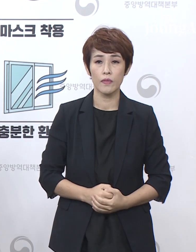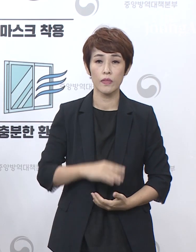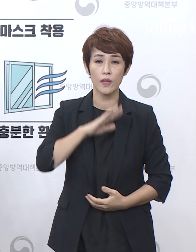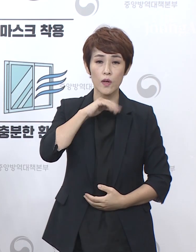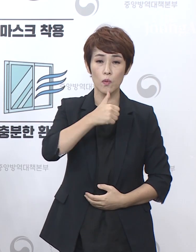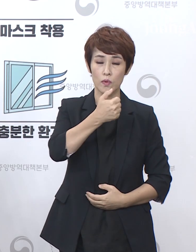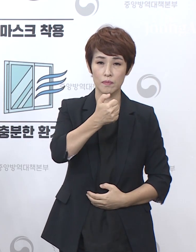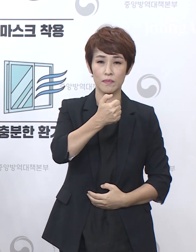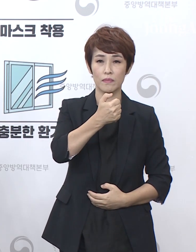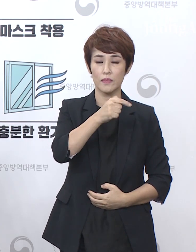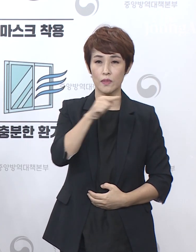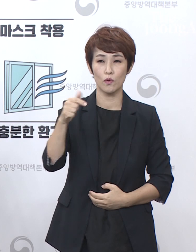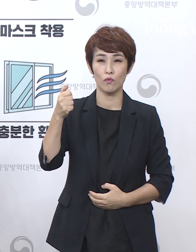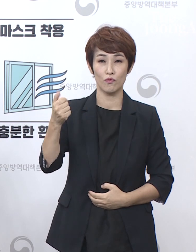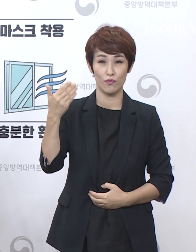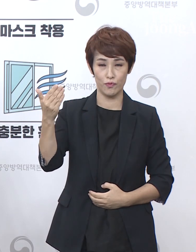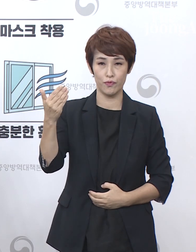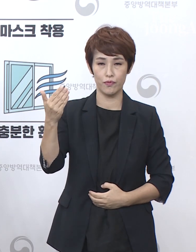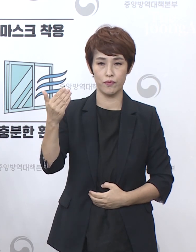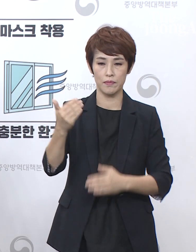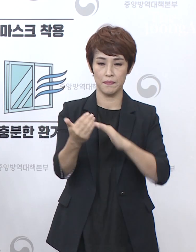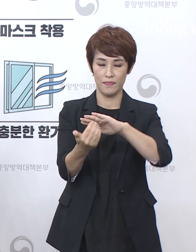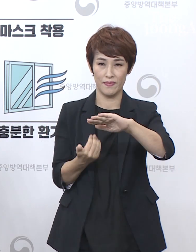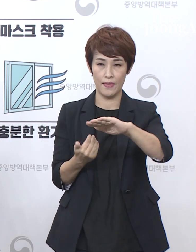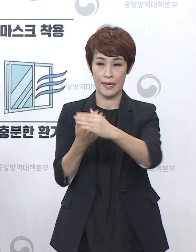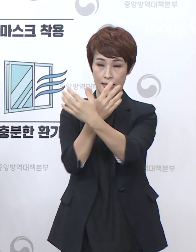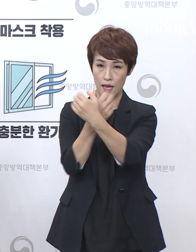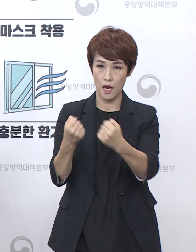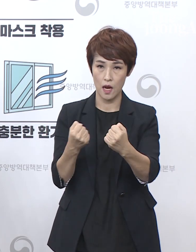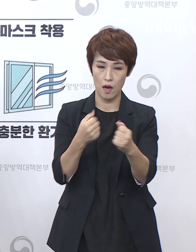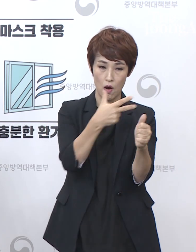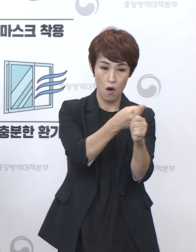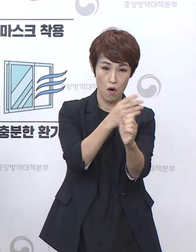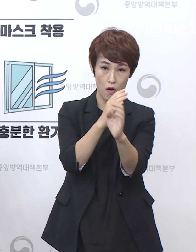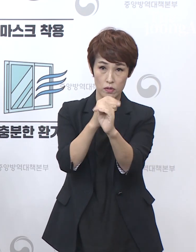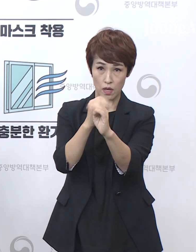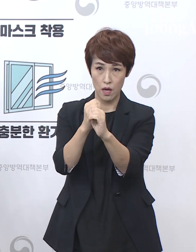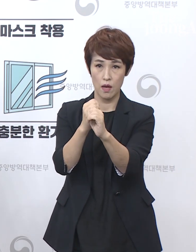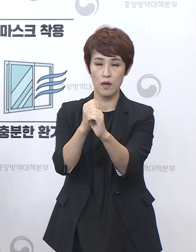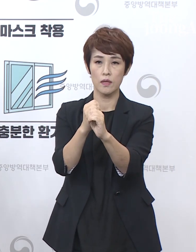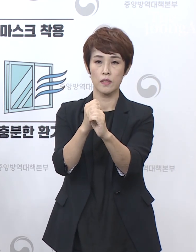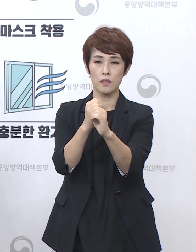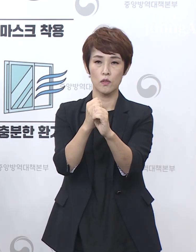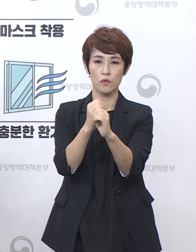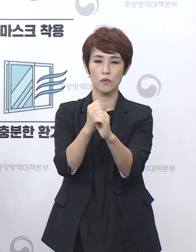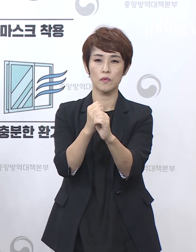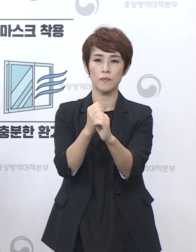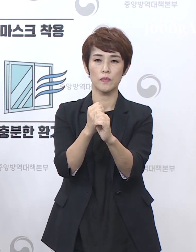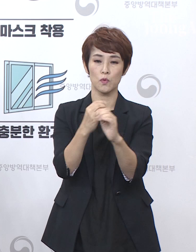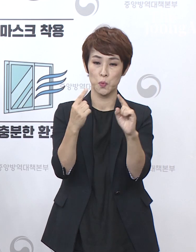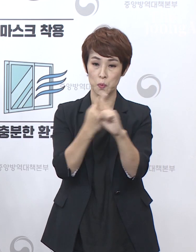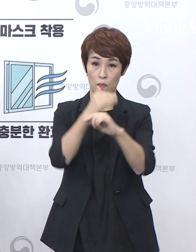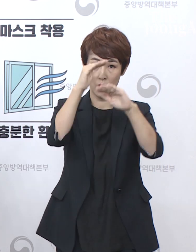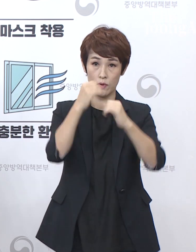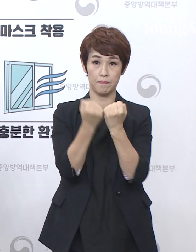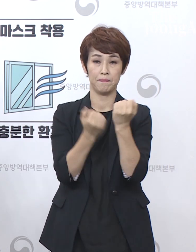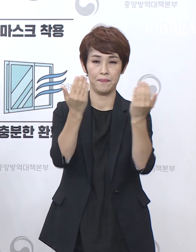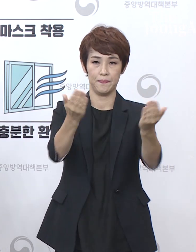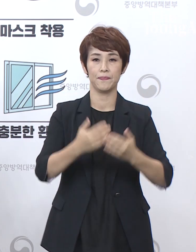50대 연령층에 대한 사전 예약 및 접종 일정에 대해서 조정된 내용에 대해서 보고를